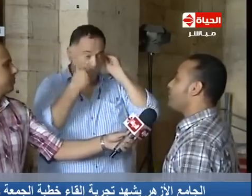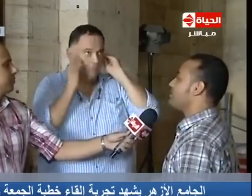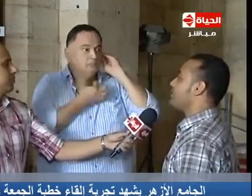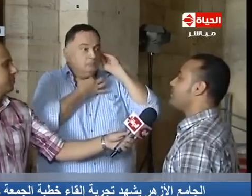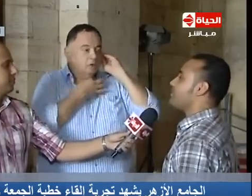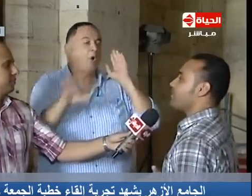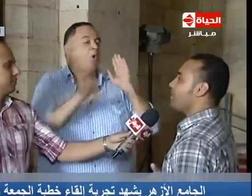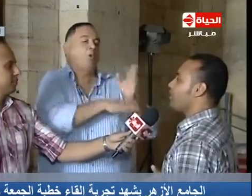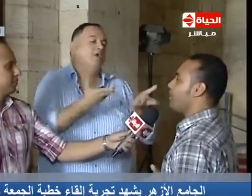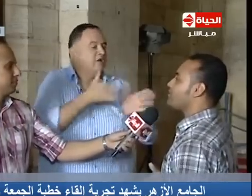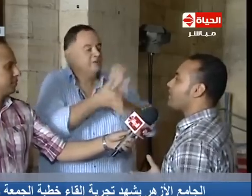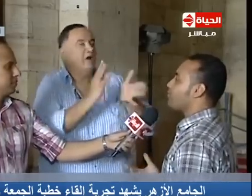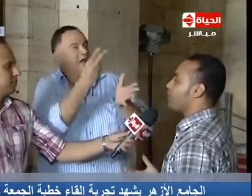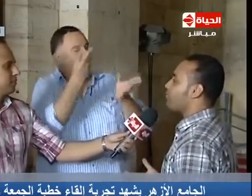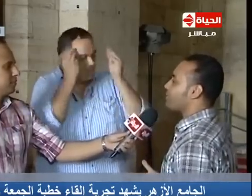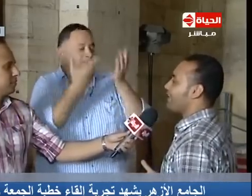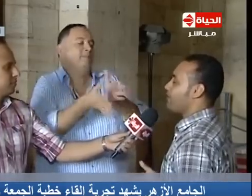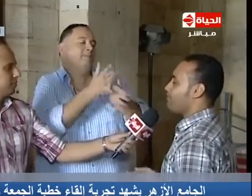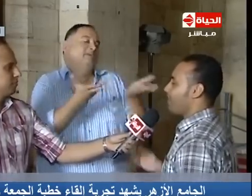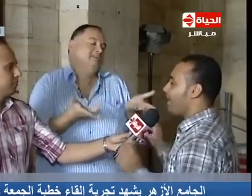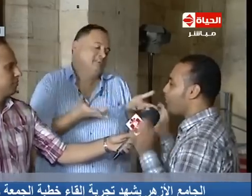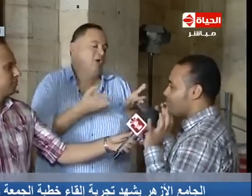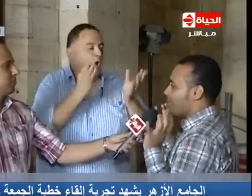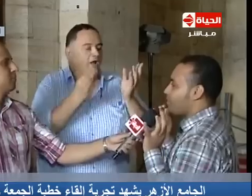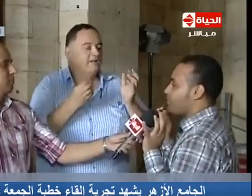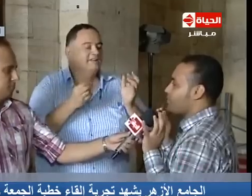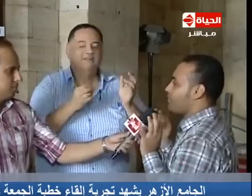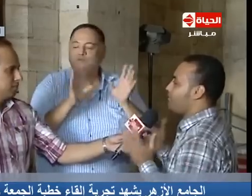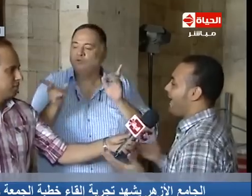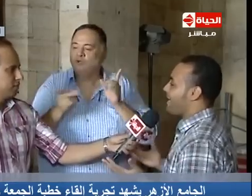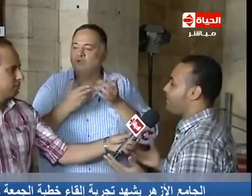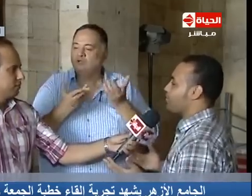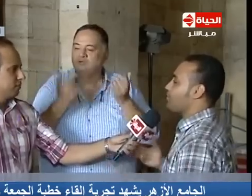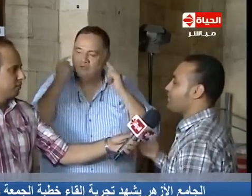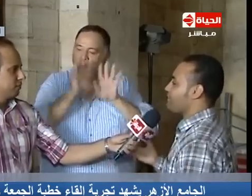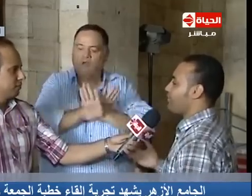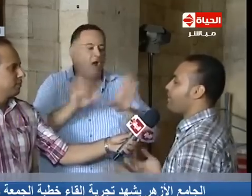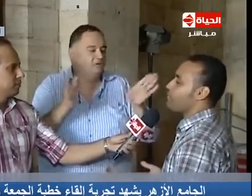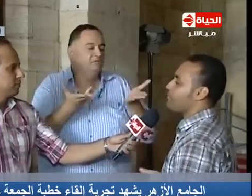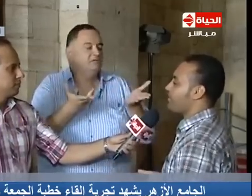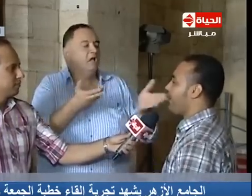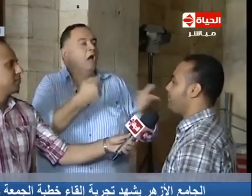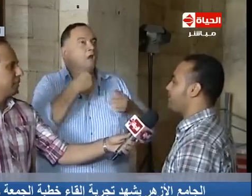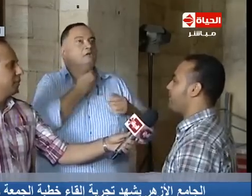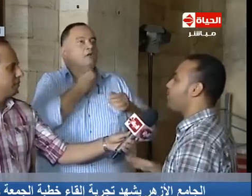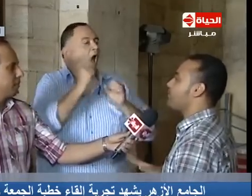فدلوقتي انت مثلا لو انت كمتكلم لو سديت اذنك بحاجه مش هتقدر تسمع، فهي ما فيش اتاحه بالنسبه لك، هو بالنسبه